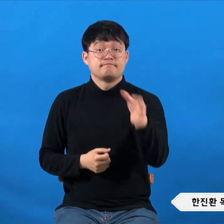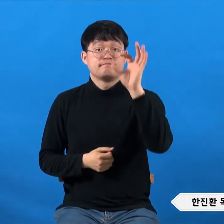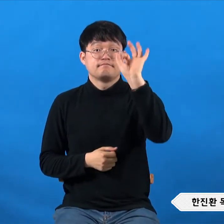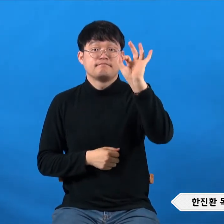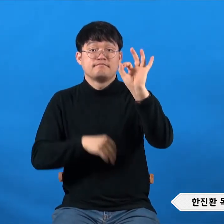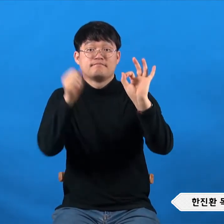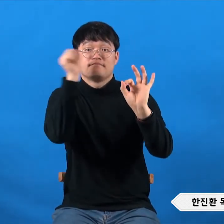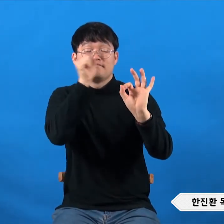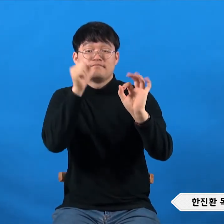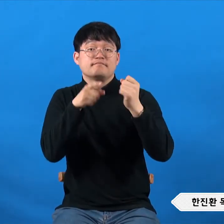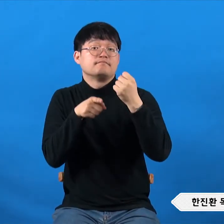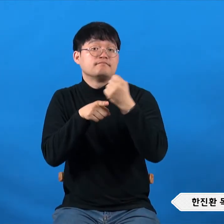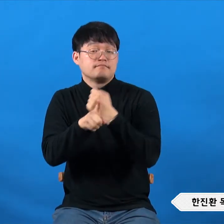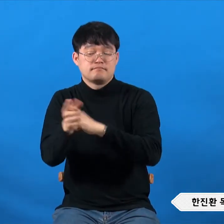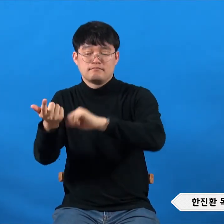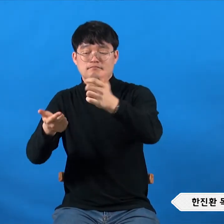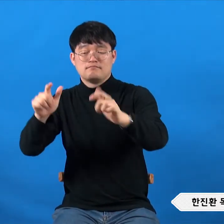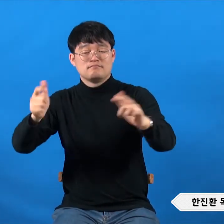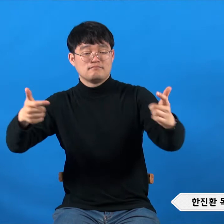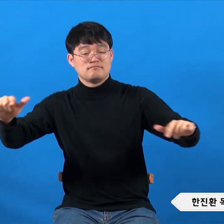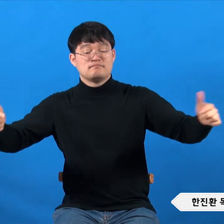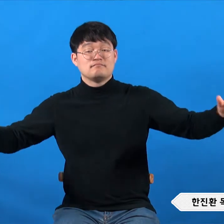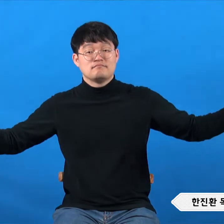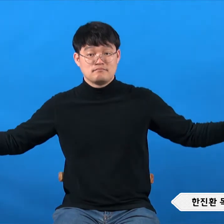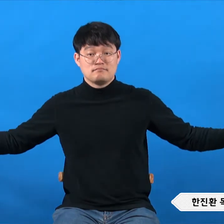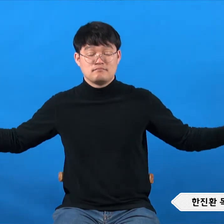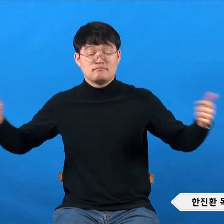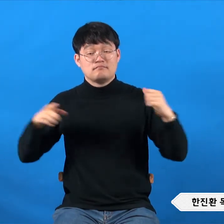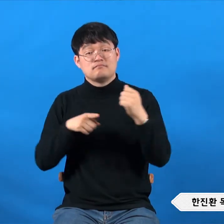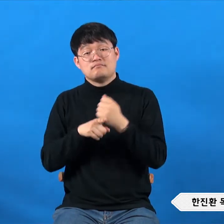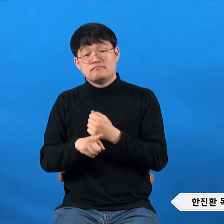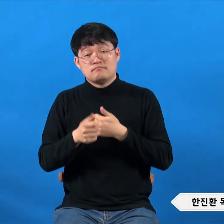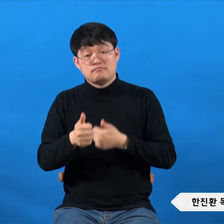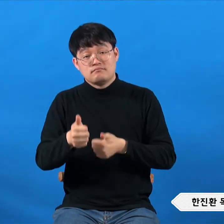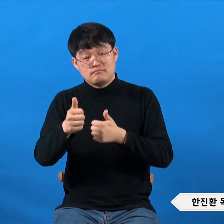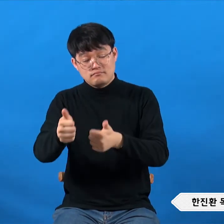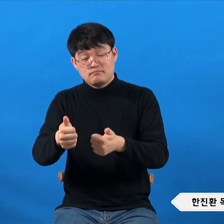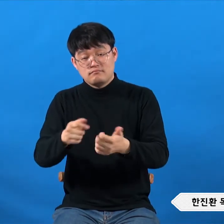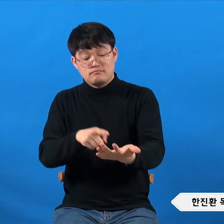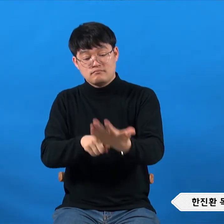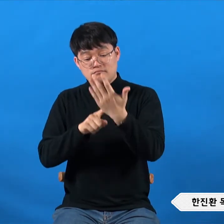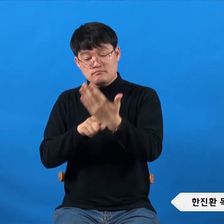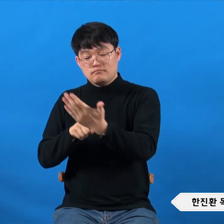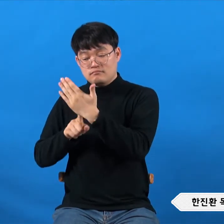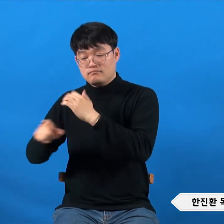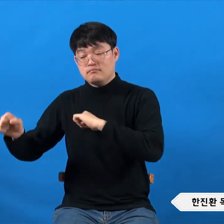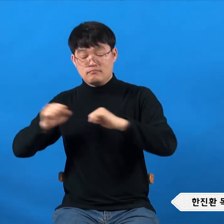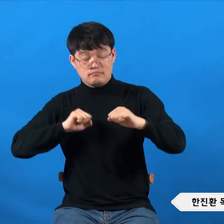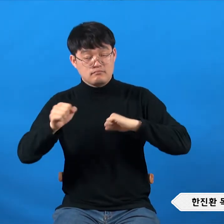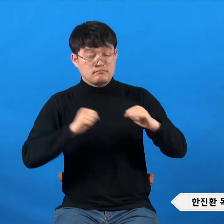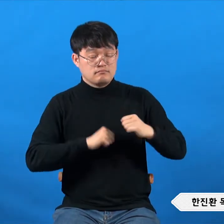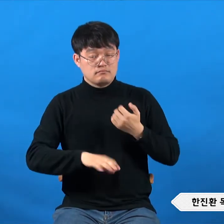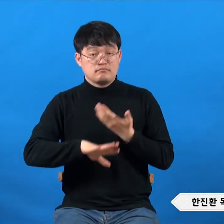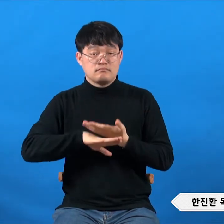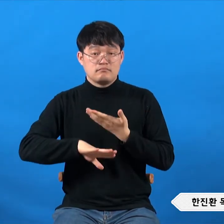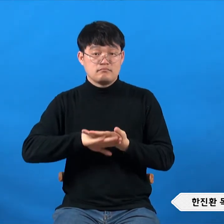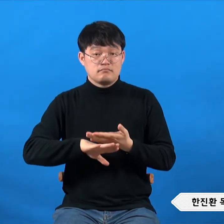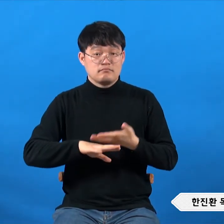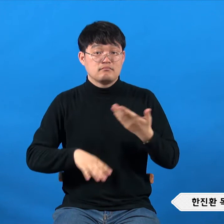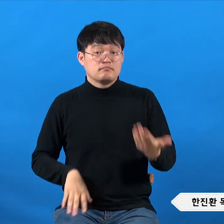돈을 좋아하는 이유가 다 다릅니다. 그 이유에 따라서 나타나는 행동이 다르게